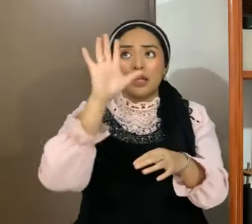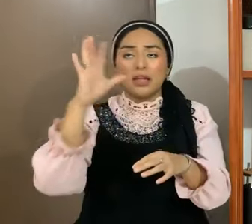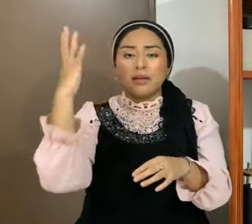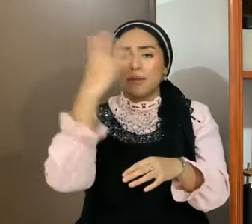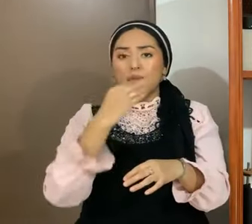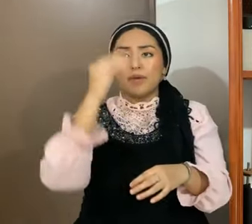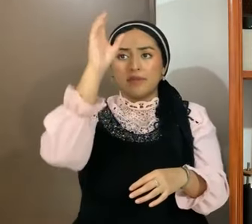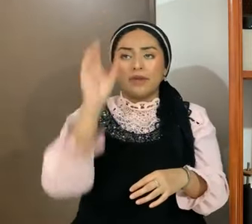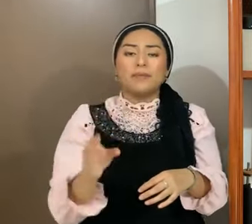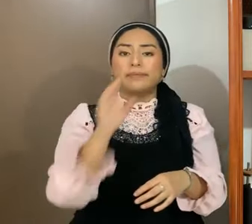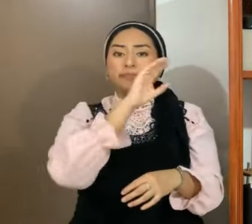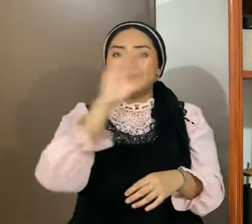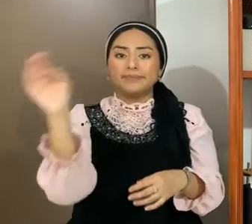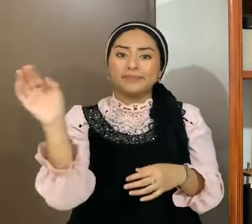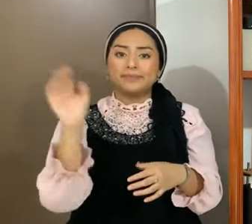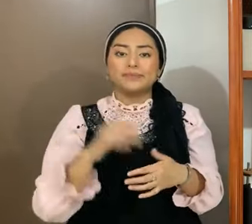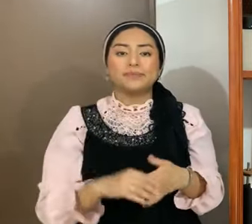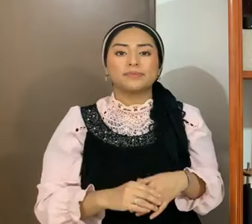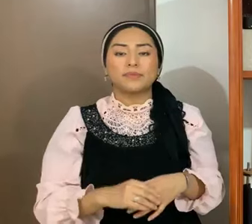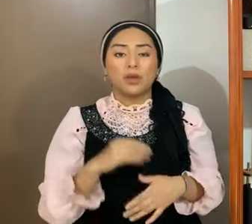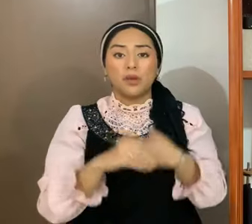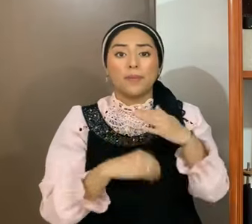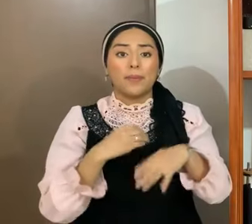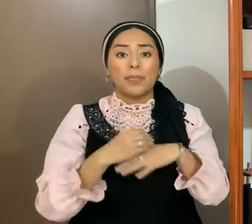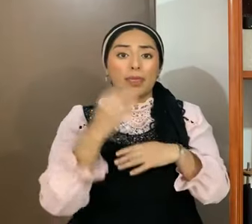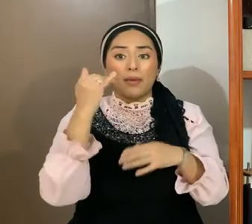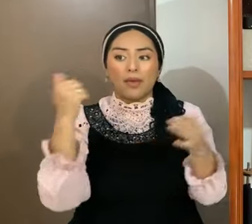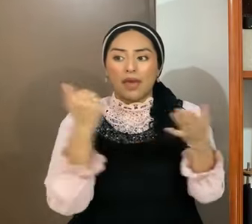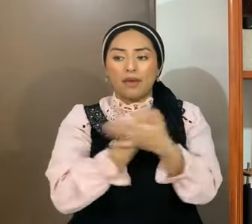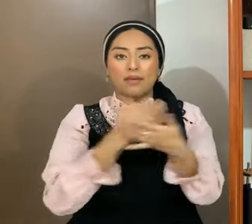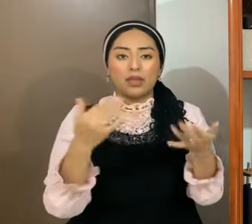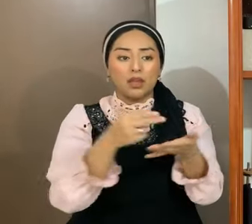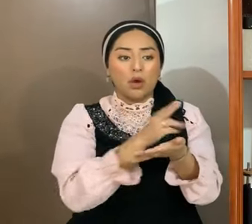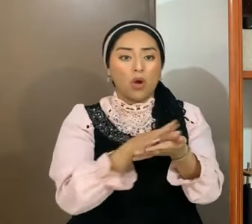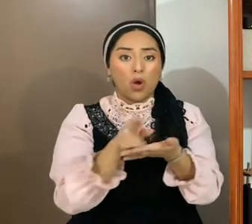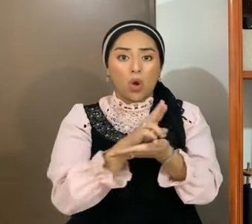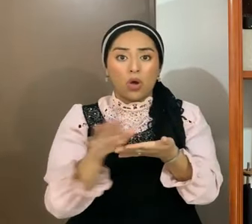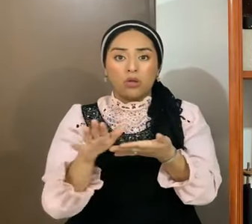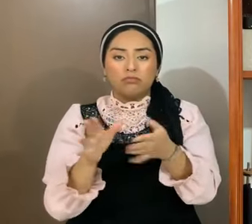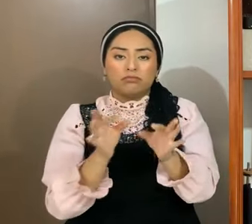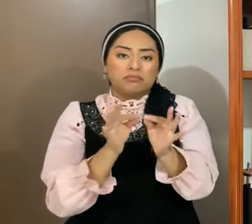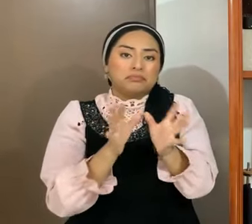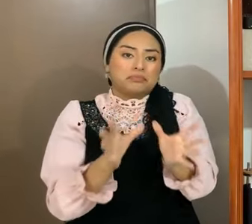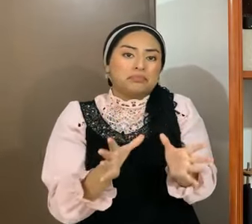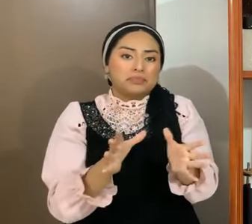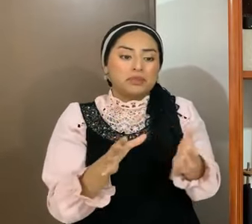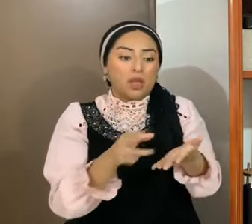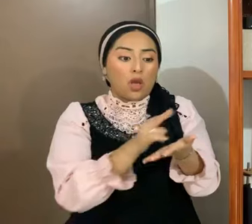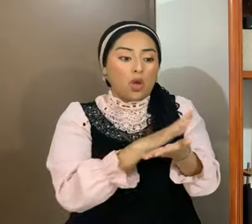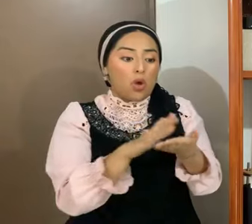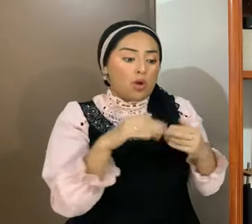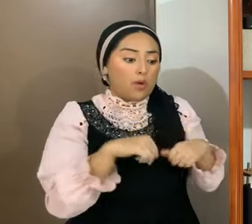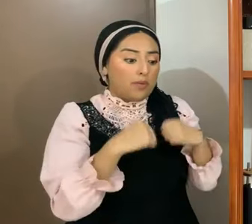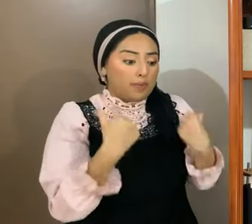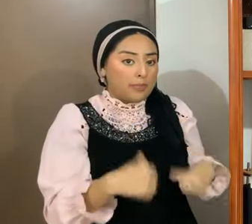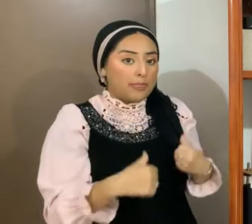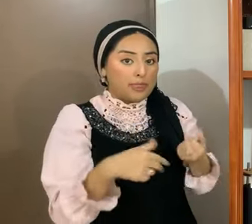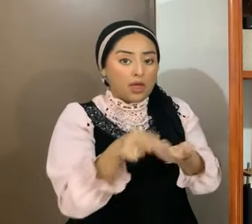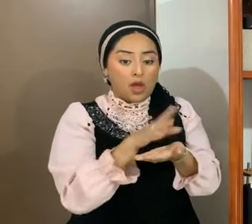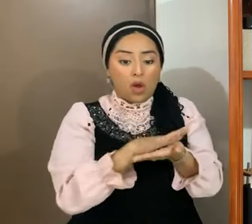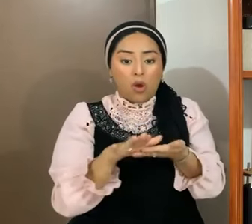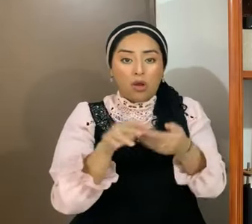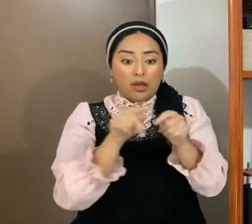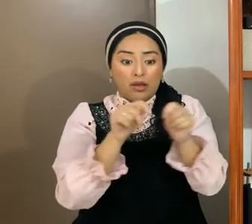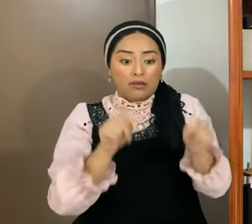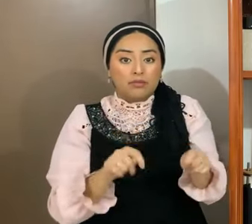precioso sacrificio. Amén. Por eso es que todo era santo. De nada serviría la santidad de los Kohanim ni la santidad